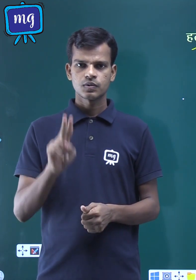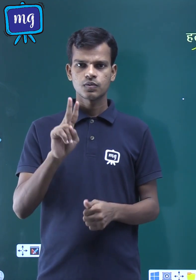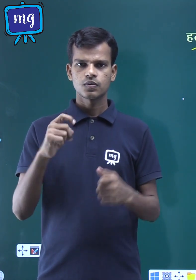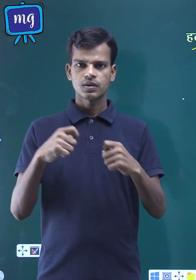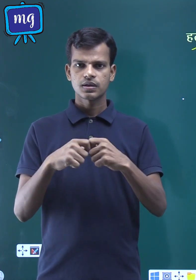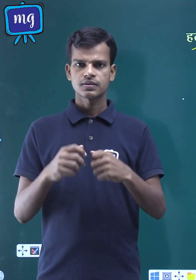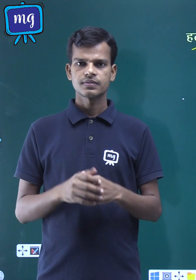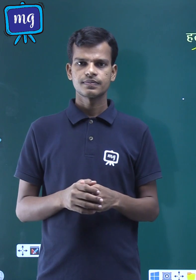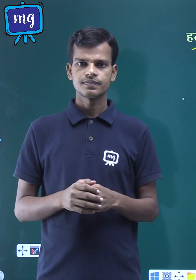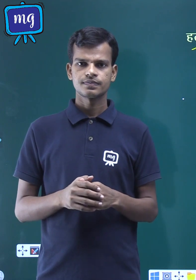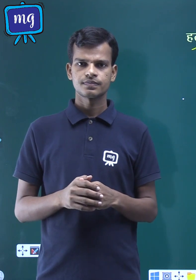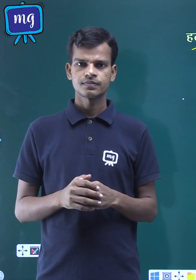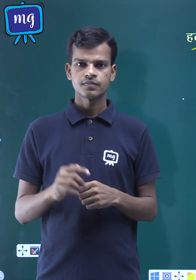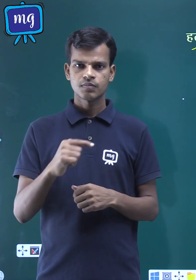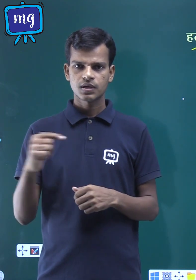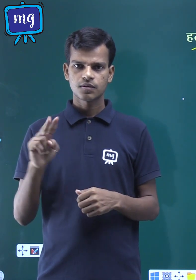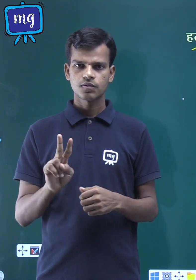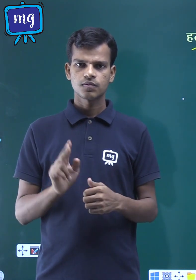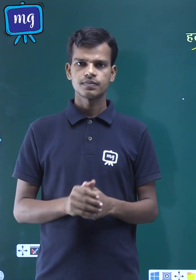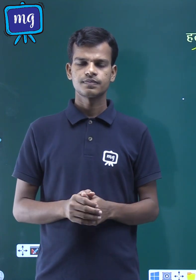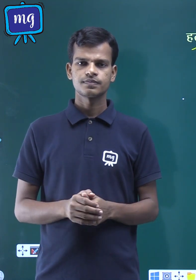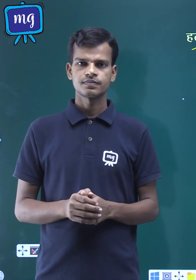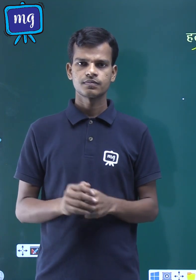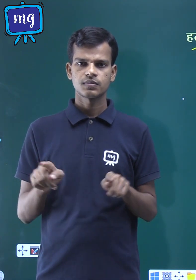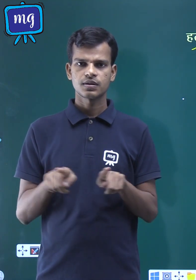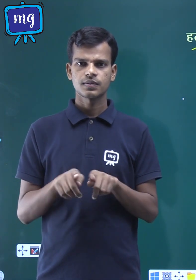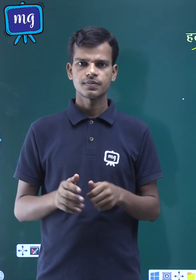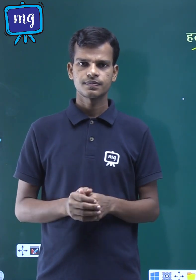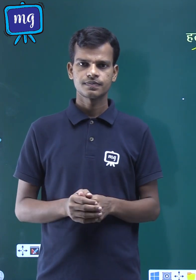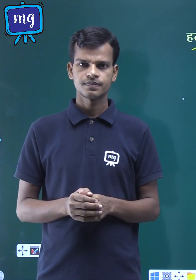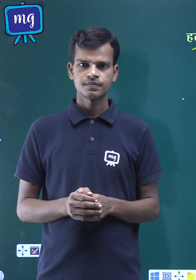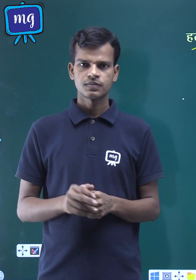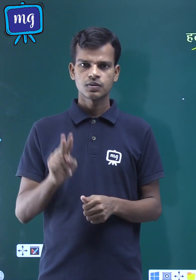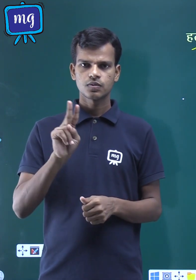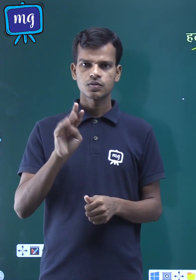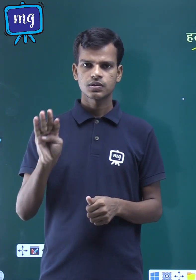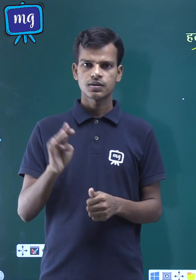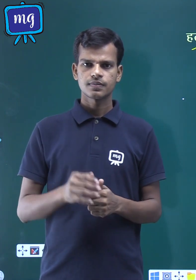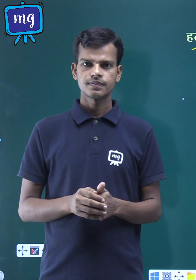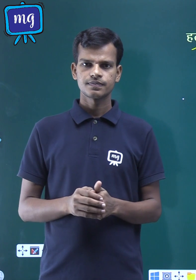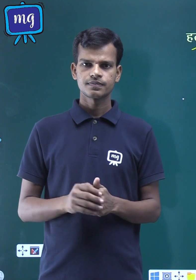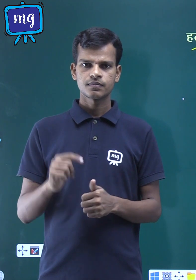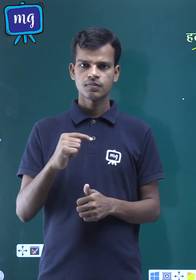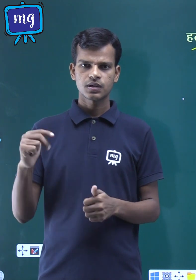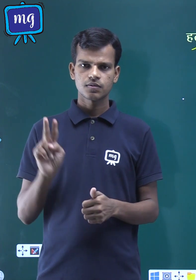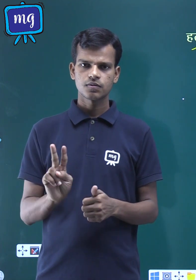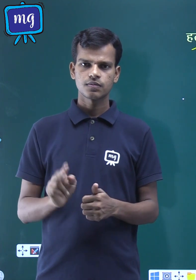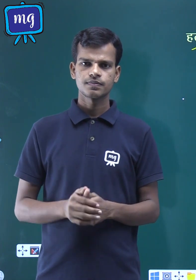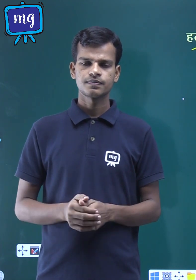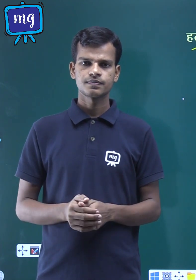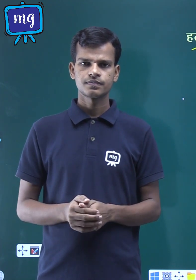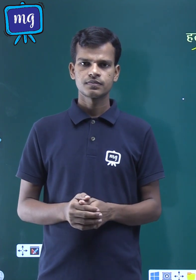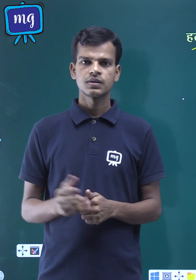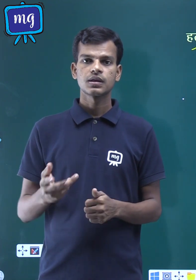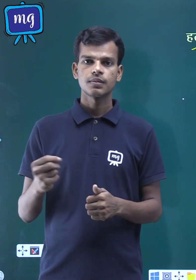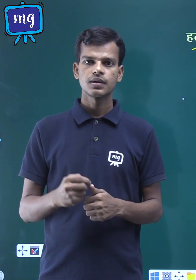2x बटे 2 बराबर 24 बटे 2